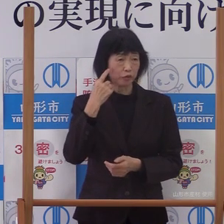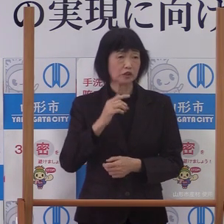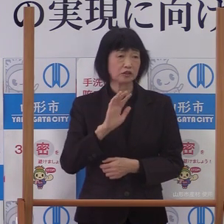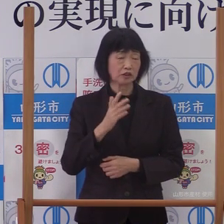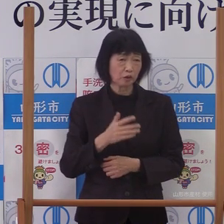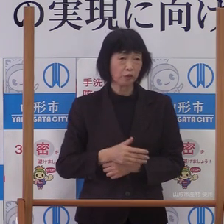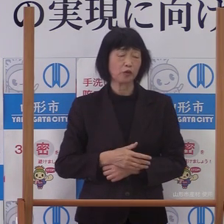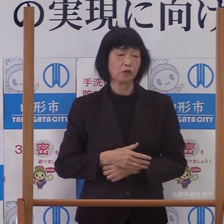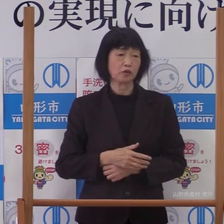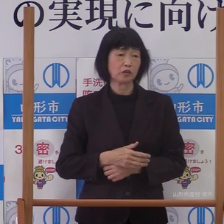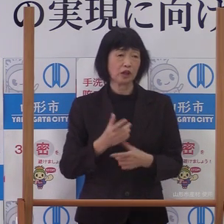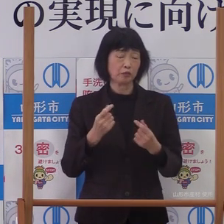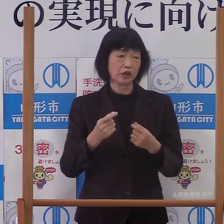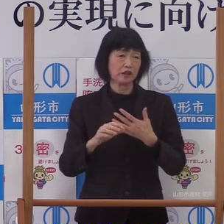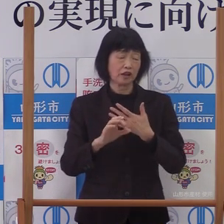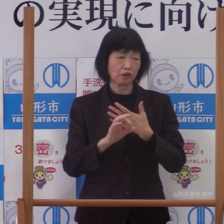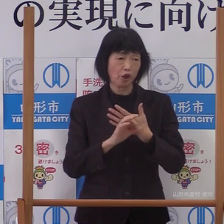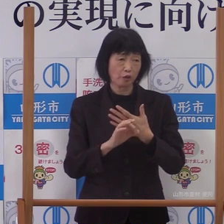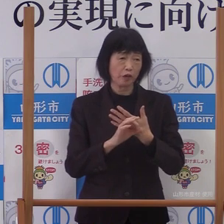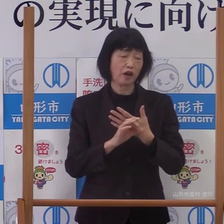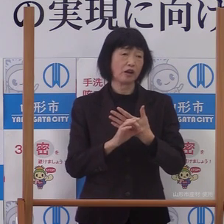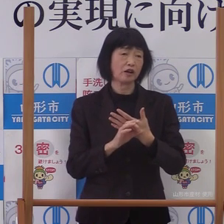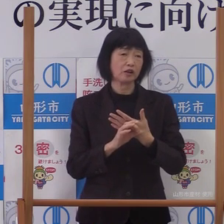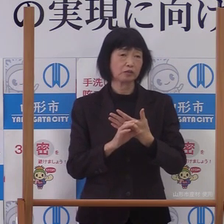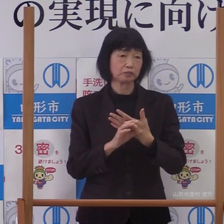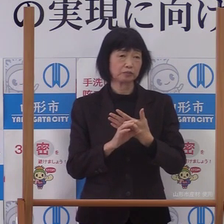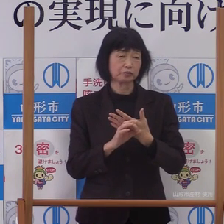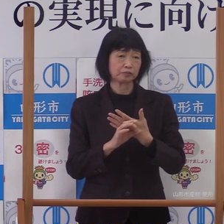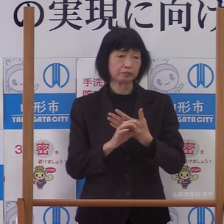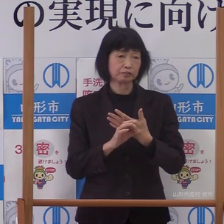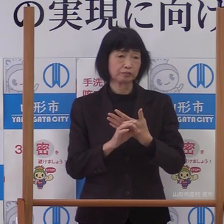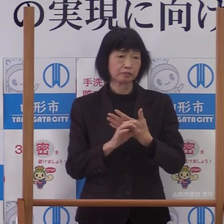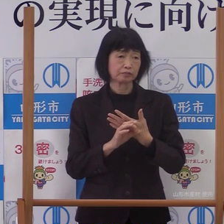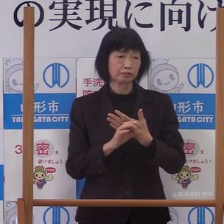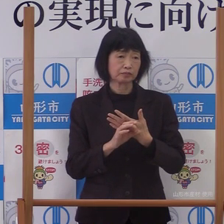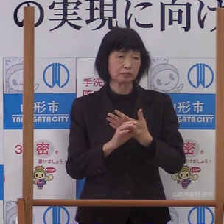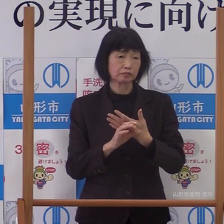どうしても例えば、こちらの方にございます、